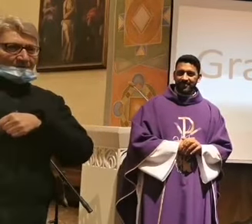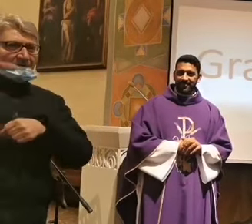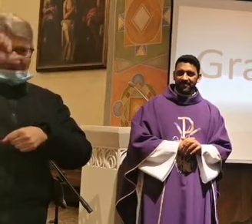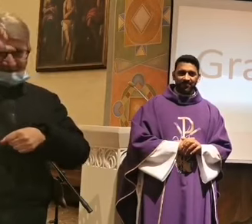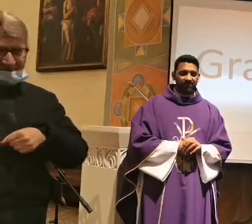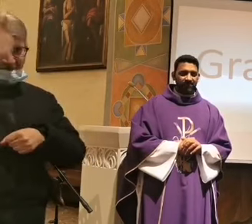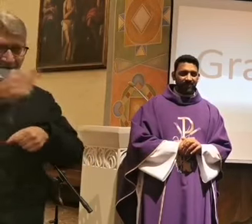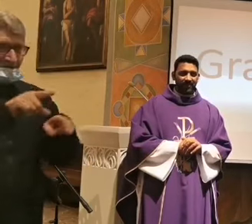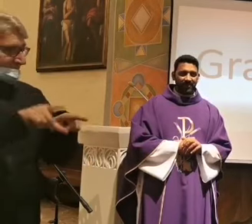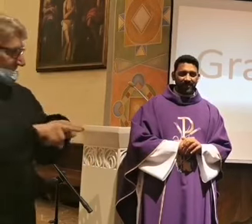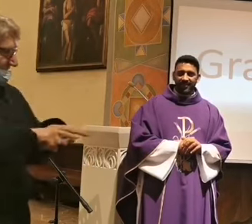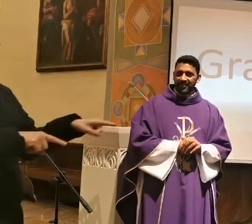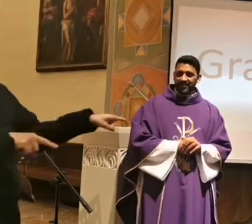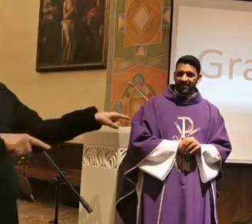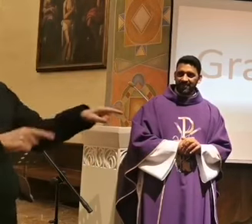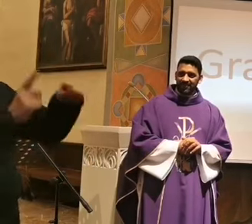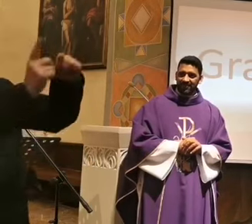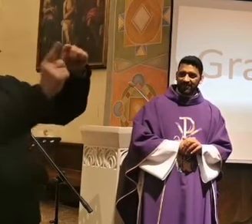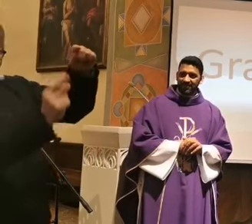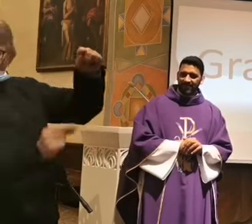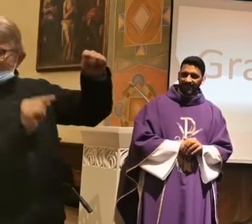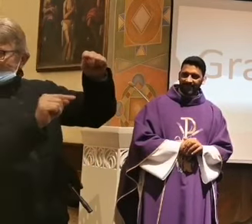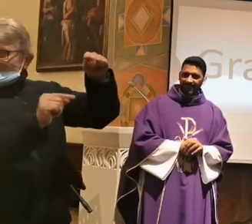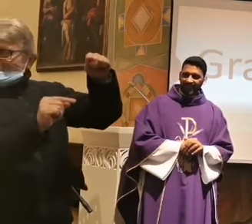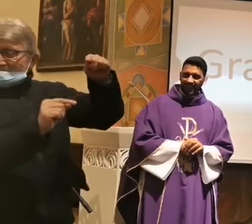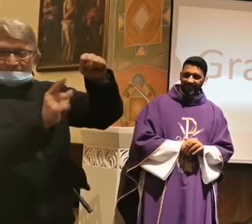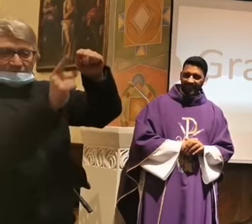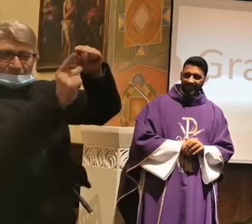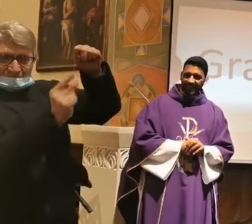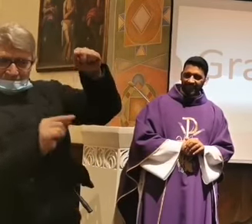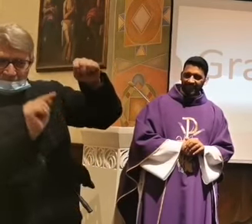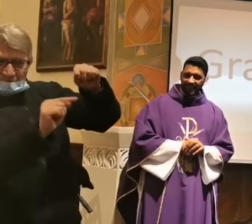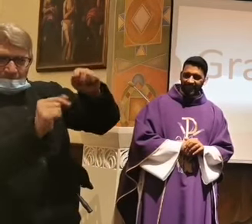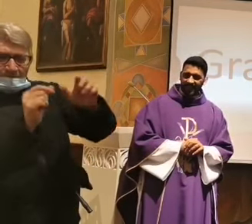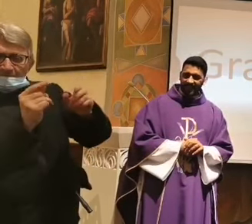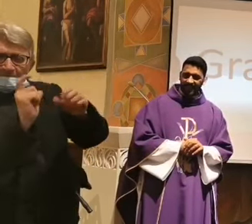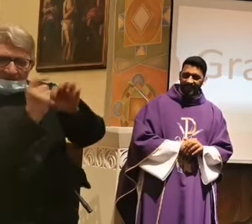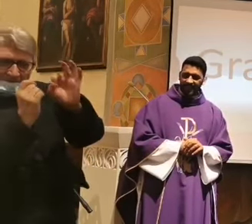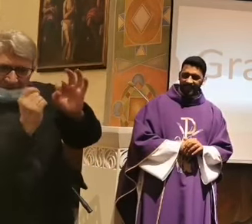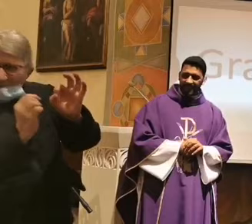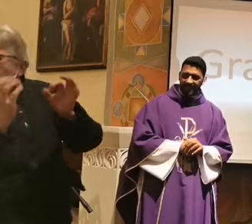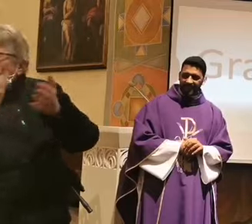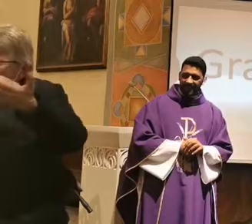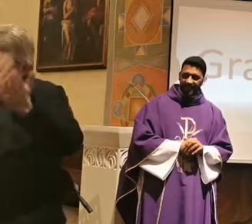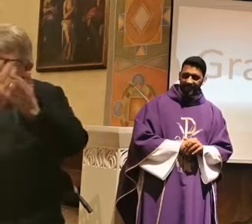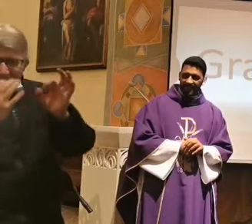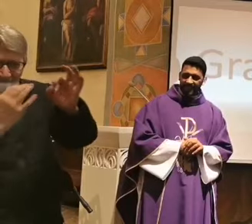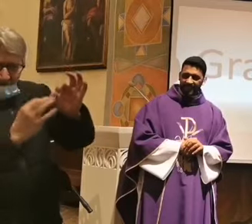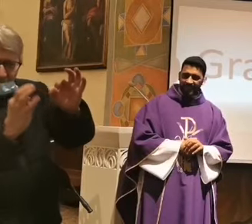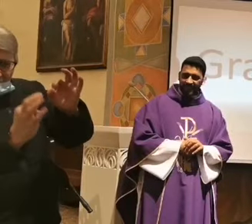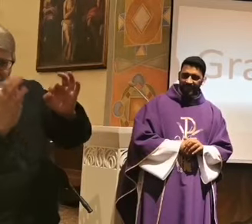Moja córka pracuje. Inna, tak samo jak co? Pracowała tu chyba, zresztą nie na